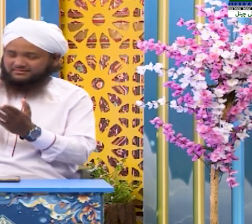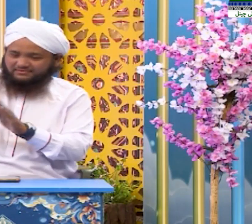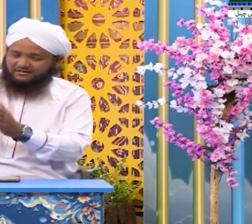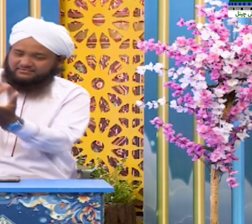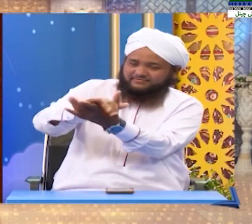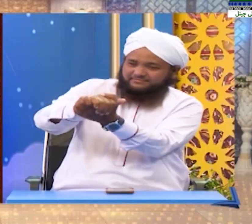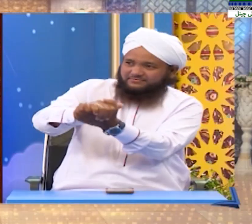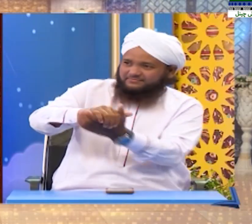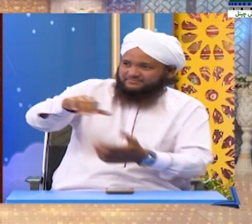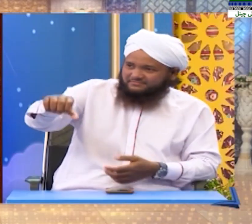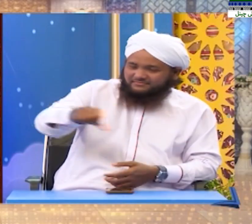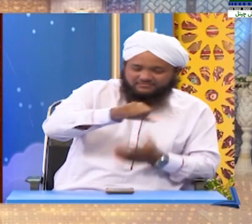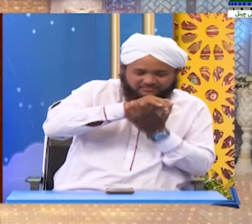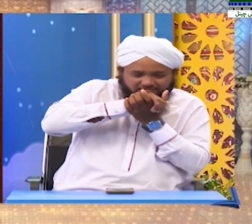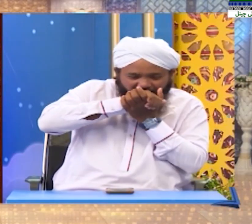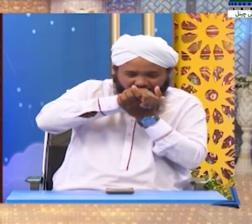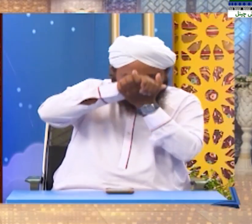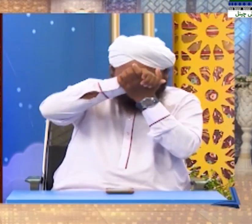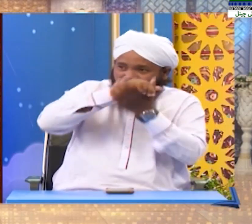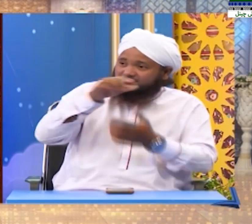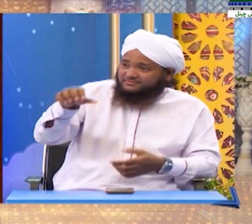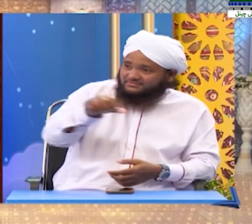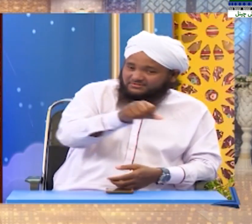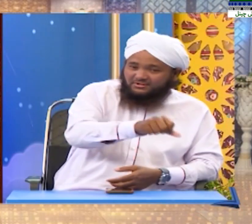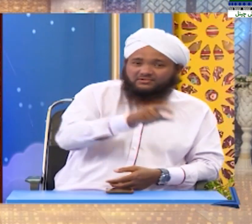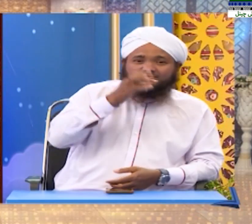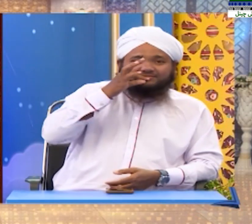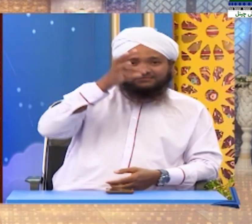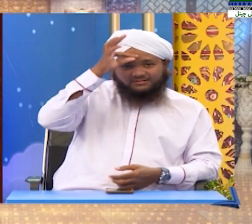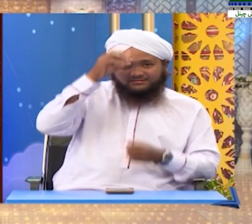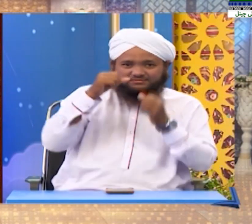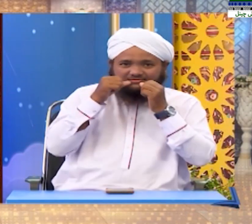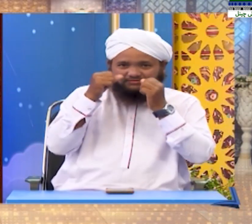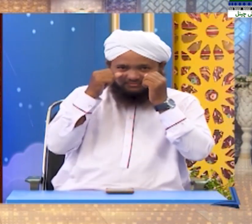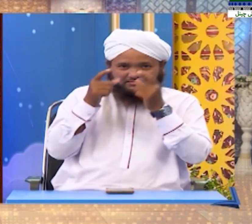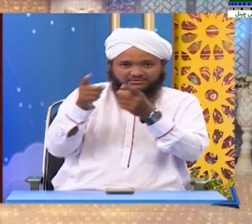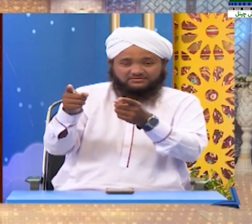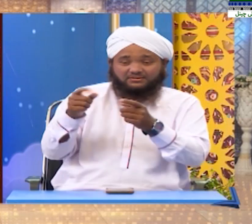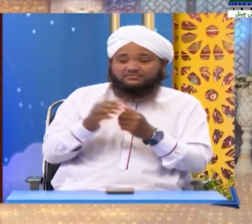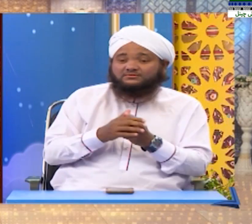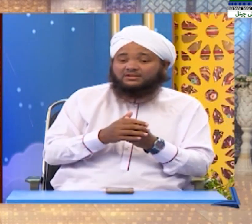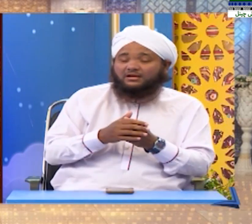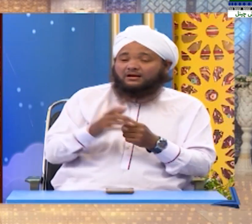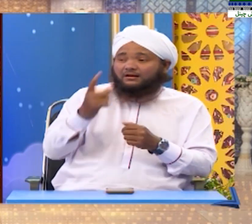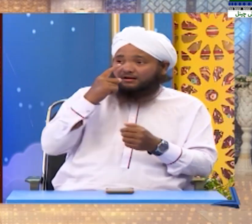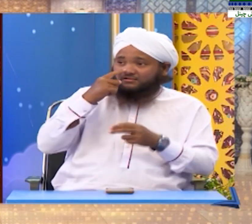کر چومتی اور آپ صلی اللہ تعالیٰ علیہ وآلہ وسلم کو اپنی جگہ پر